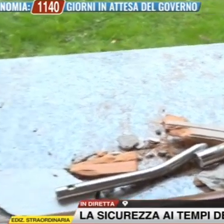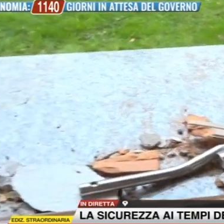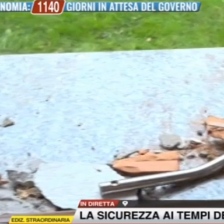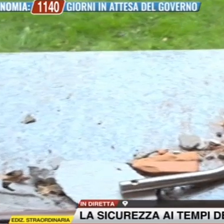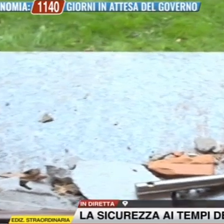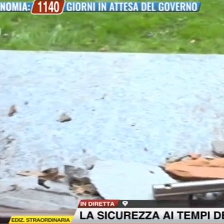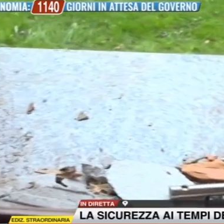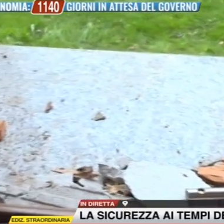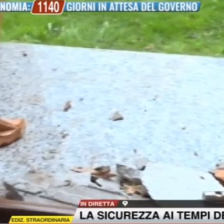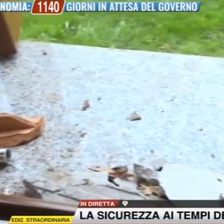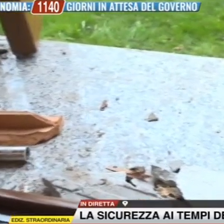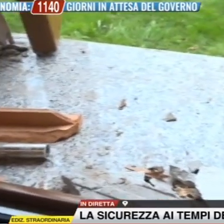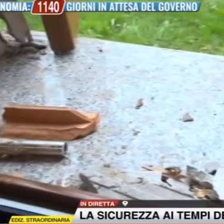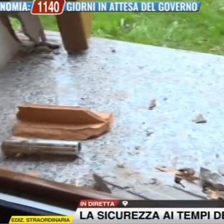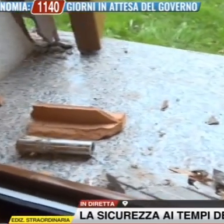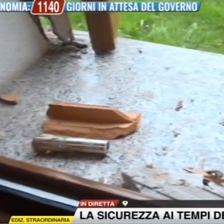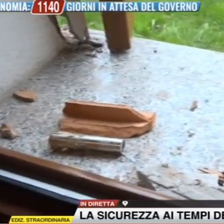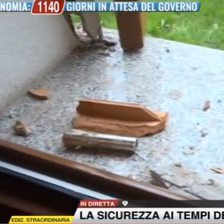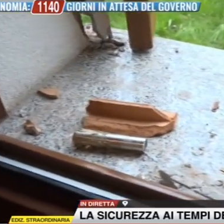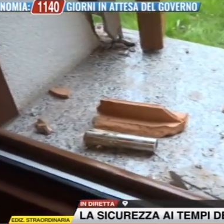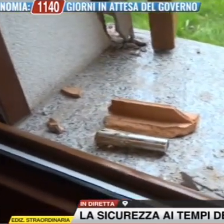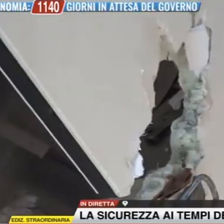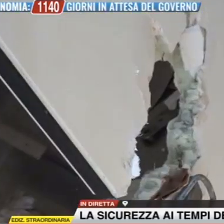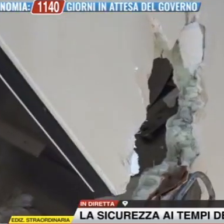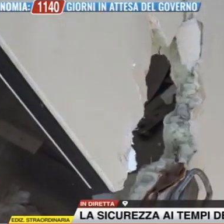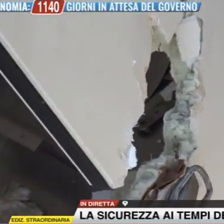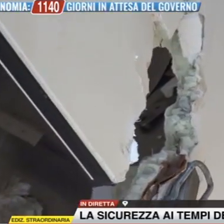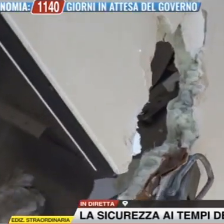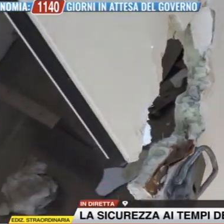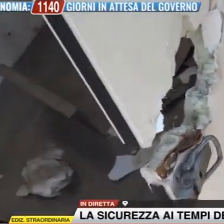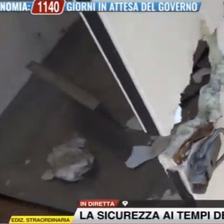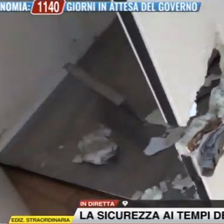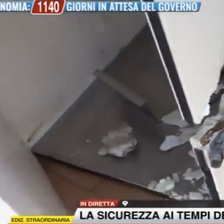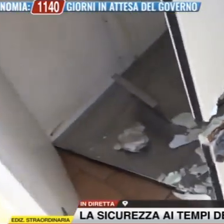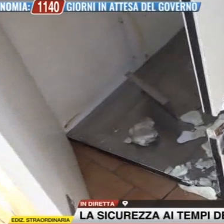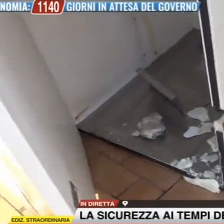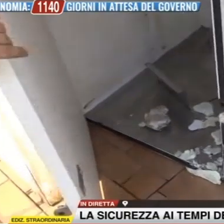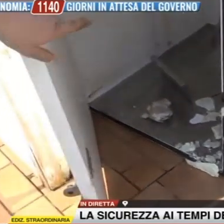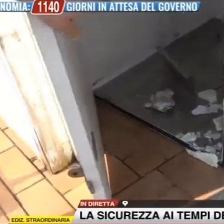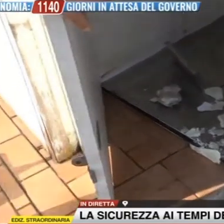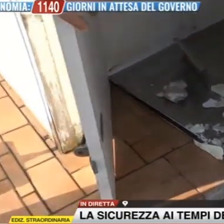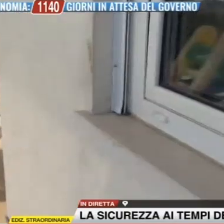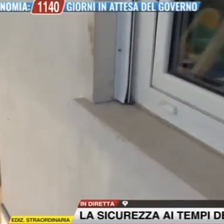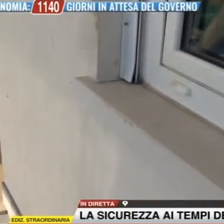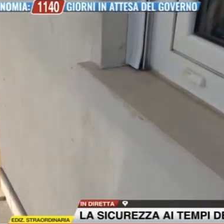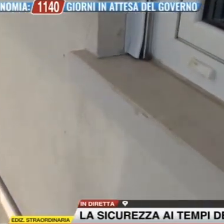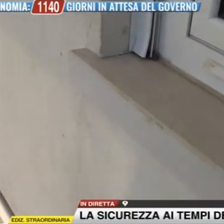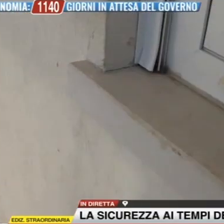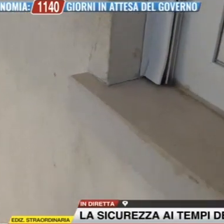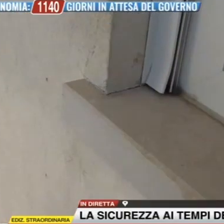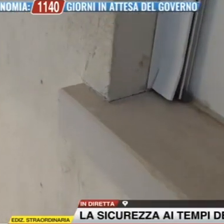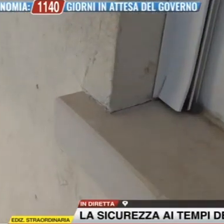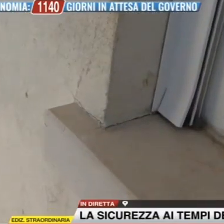maggiormente? Truffe, furti in questi ultimi mesi? Stiamo sempre nell'ottica del garantire la sicurezza di tutti i cittadini,